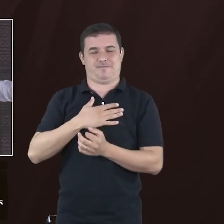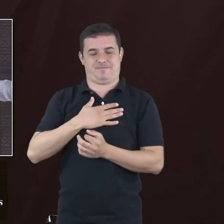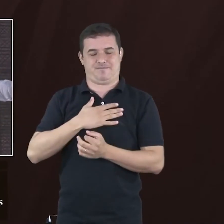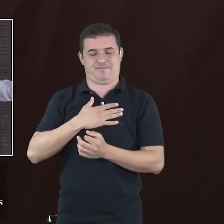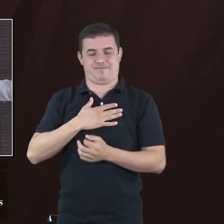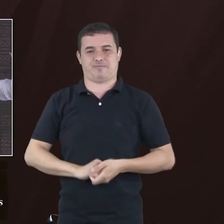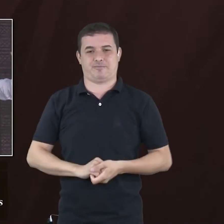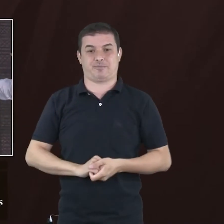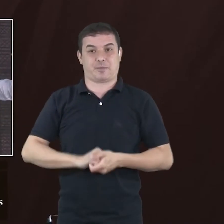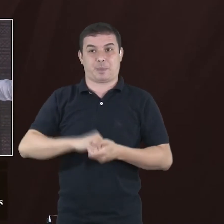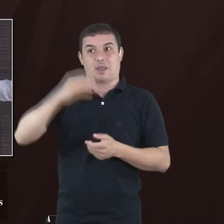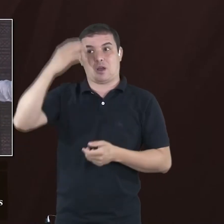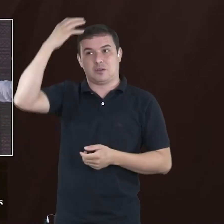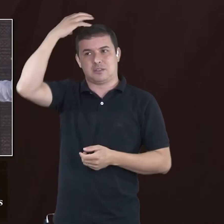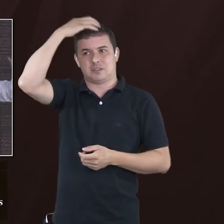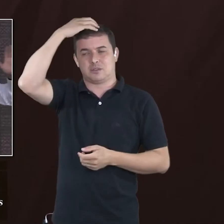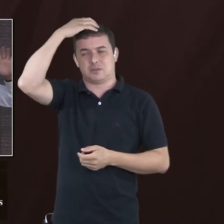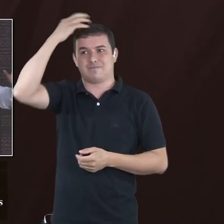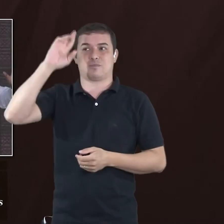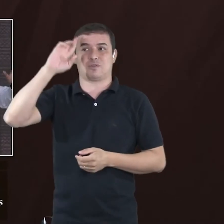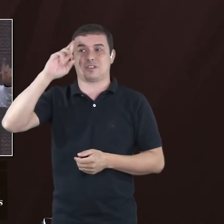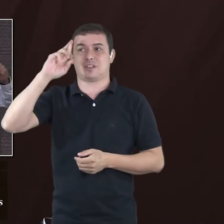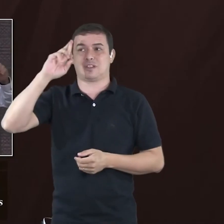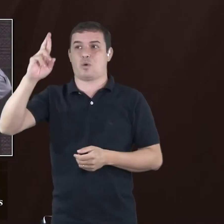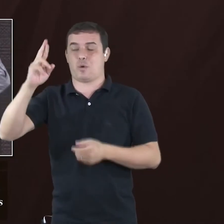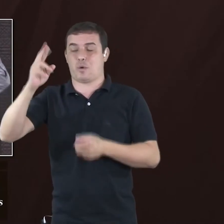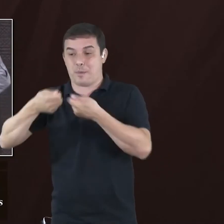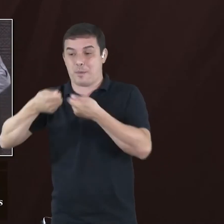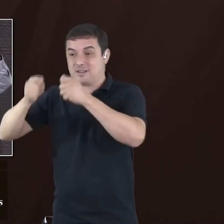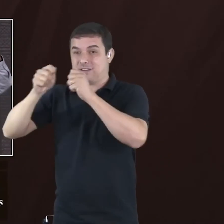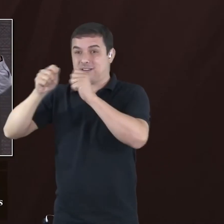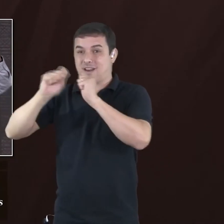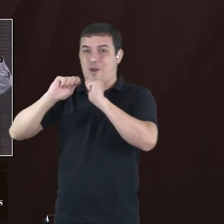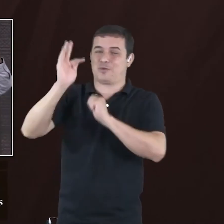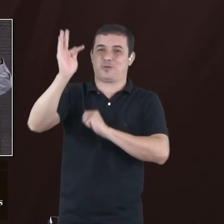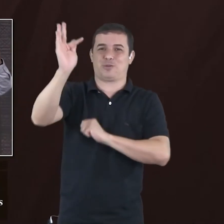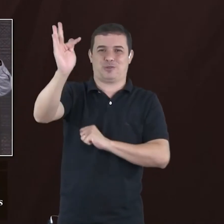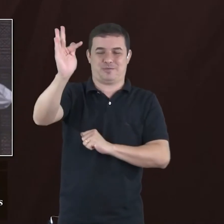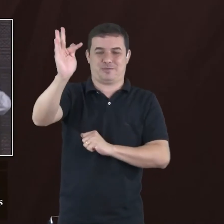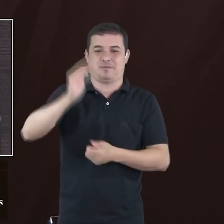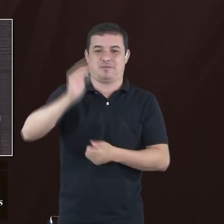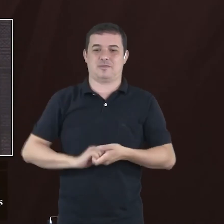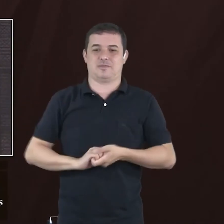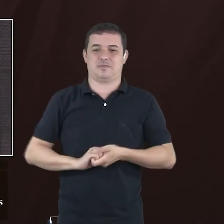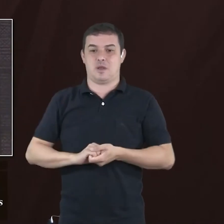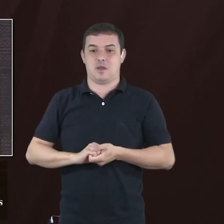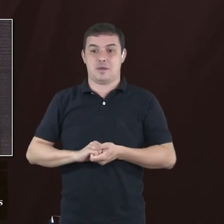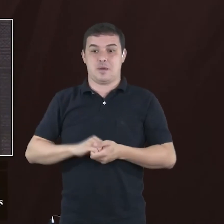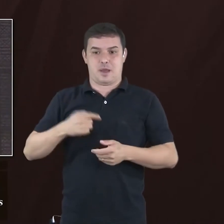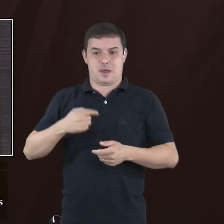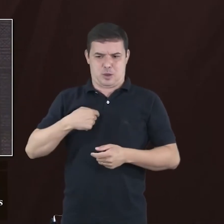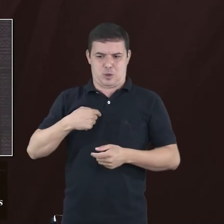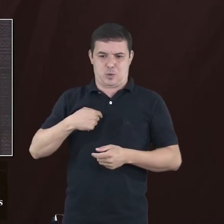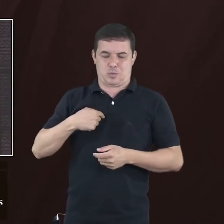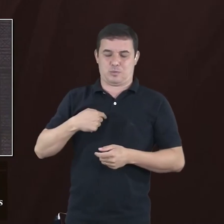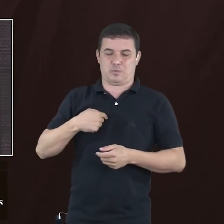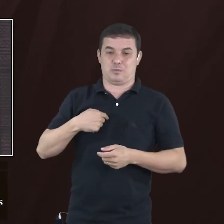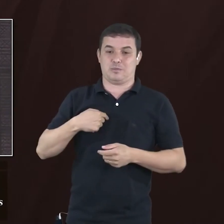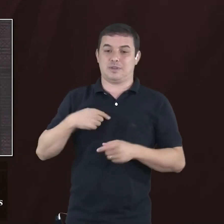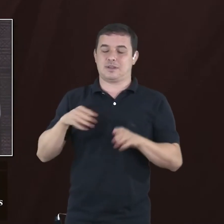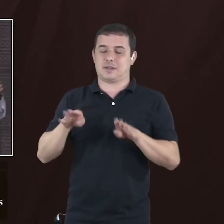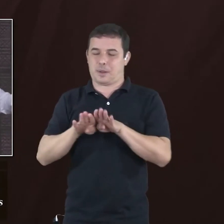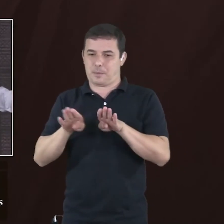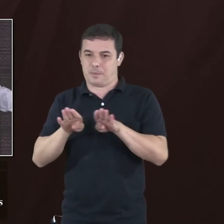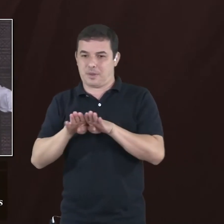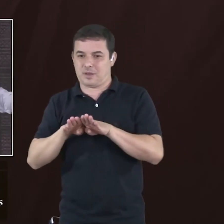Senhor, reto juiz, me dará naquele dia. E não somente a mim, mas também